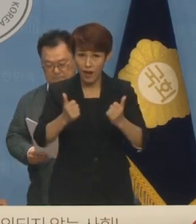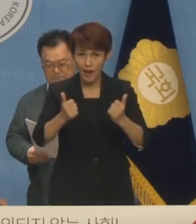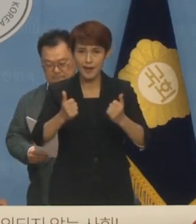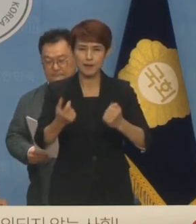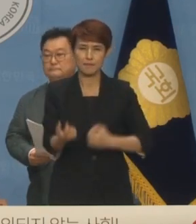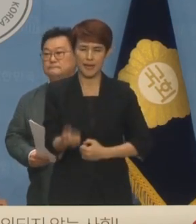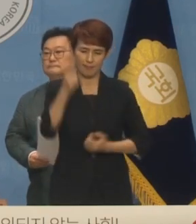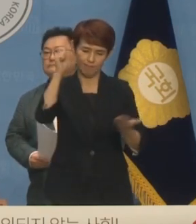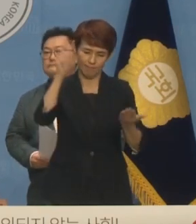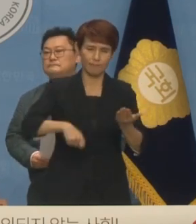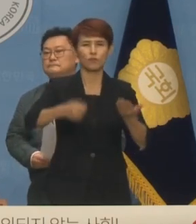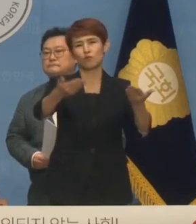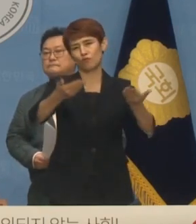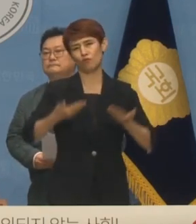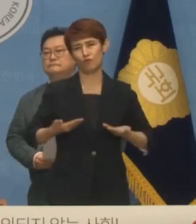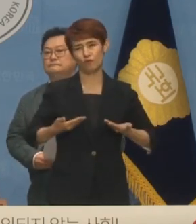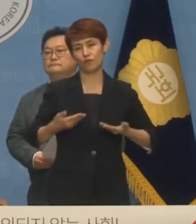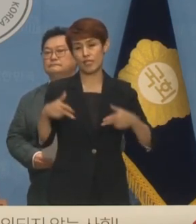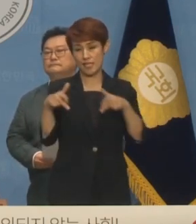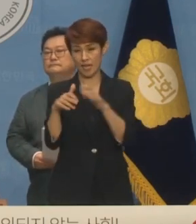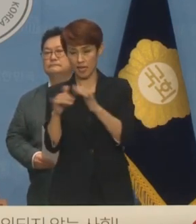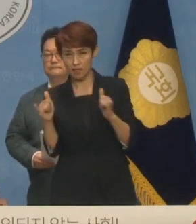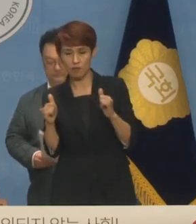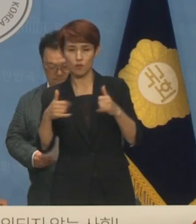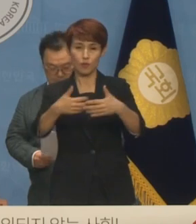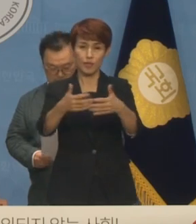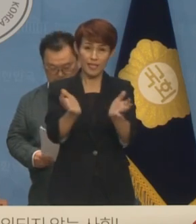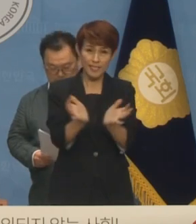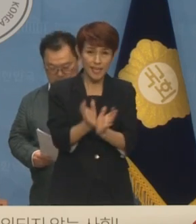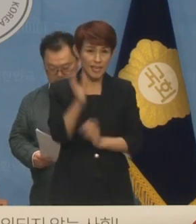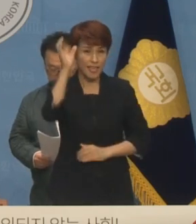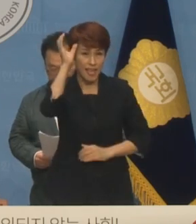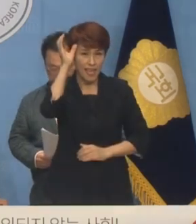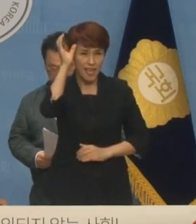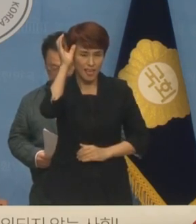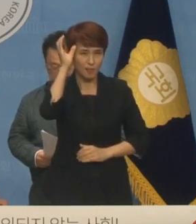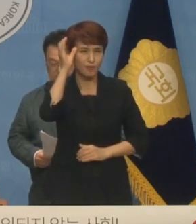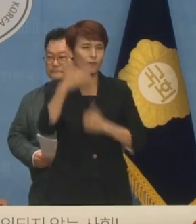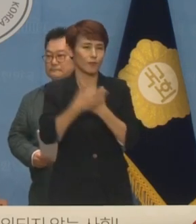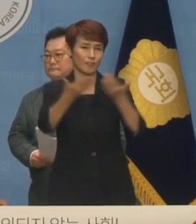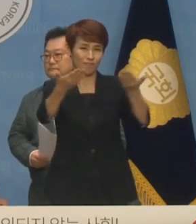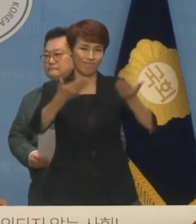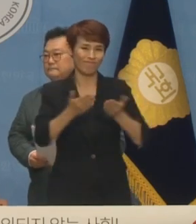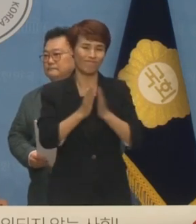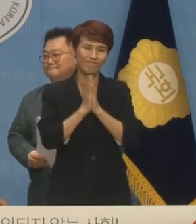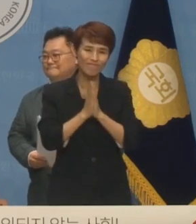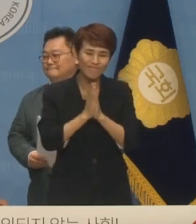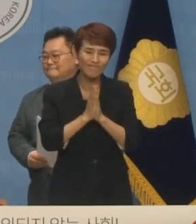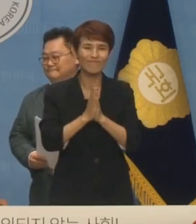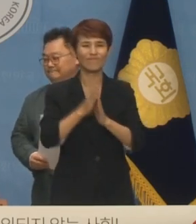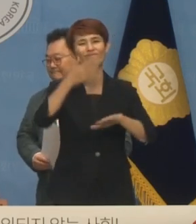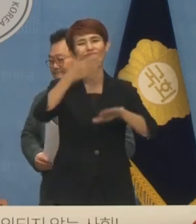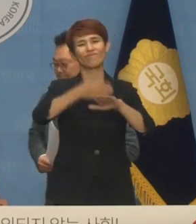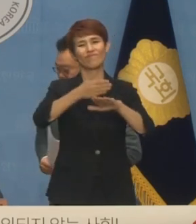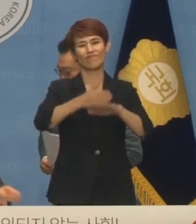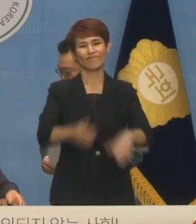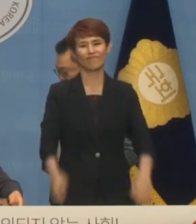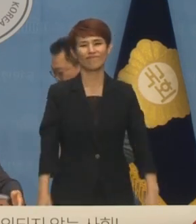신속히 처리하여 장애인과 장애인 단체의 기대에 부응해 주시기를 바랍니다. 감사합니다.